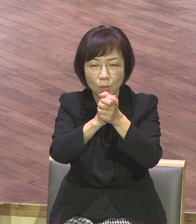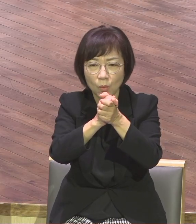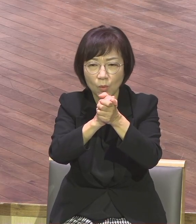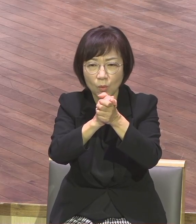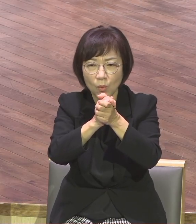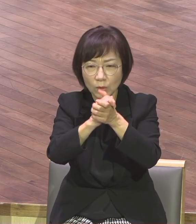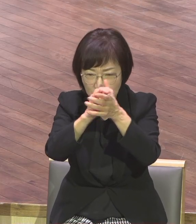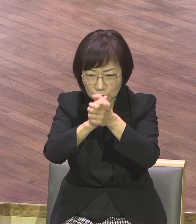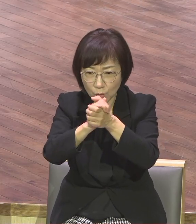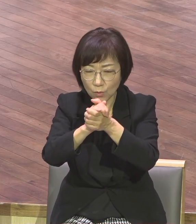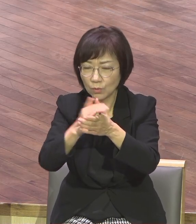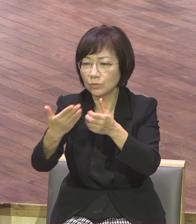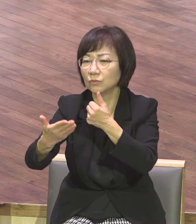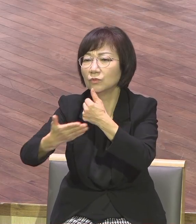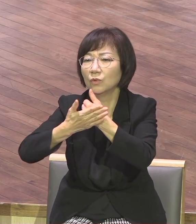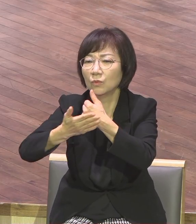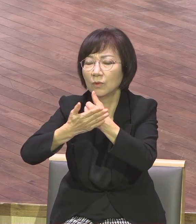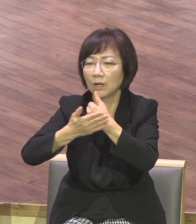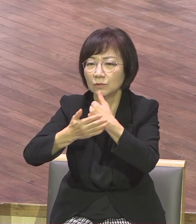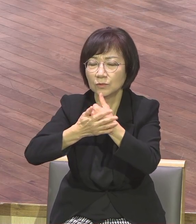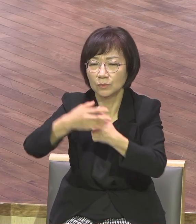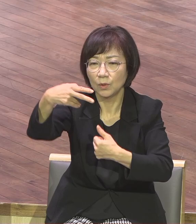얘기예요. 기도의 동력자.